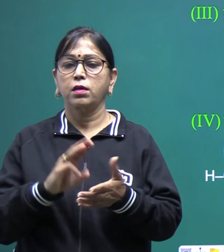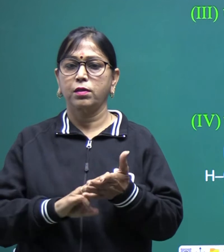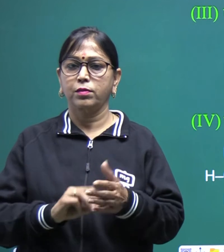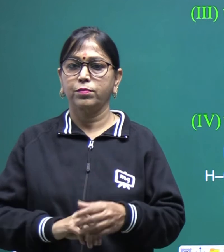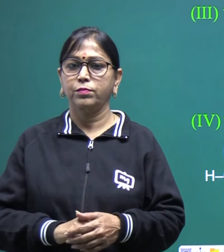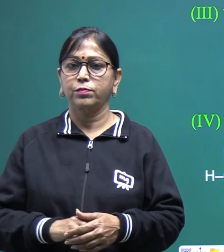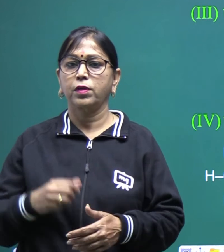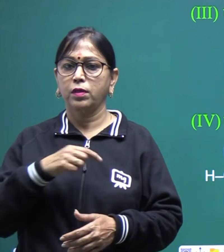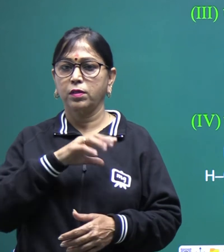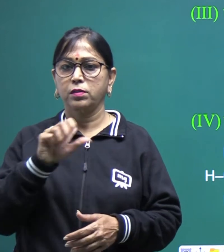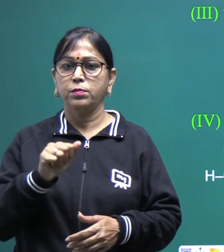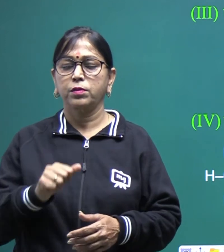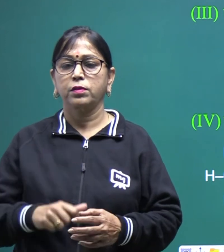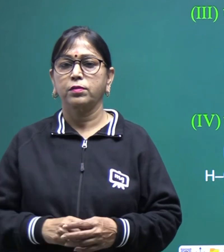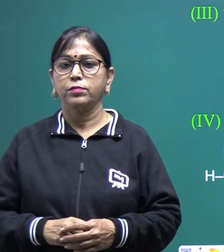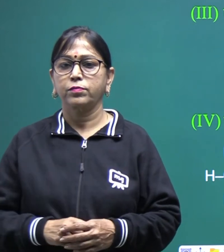इनके